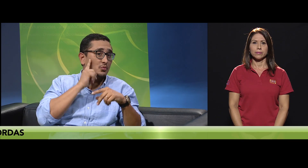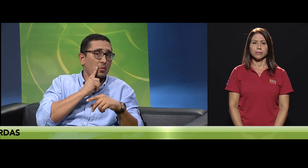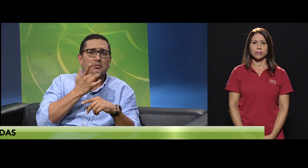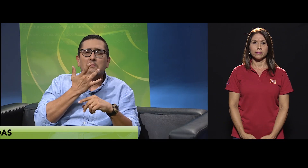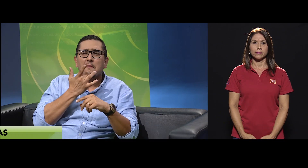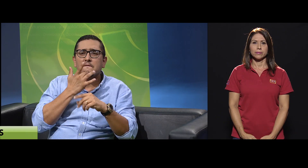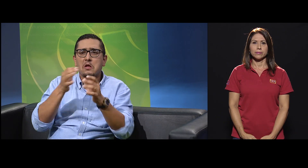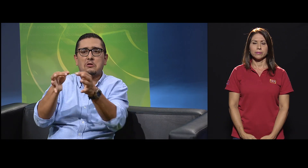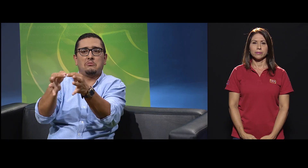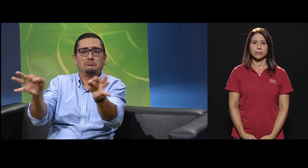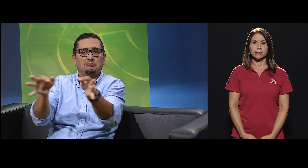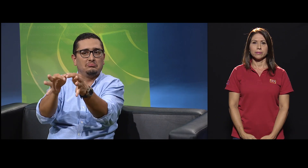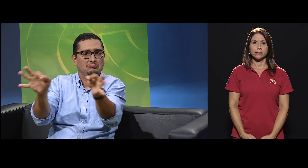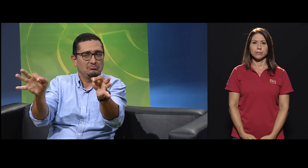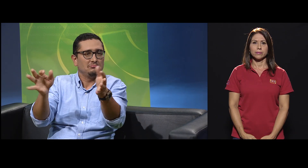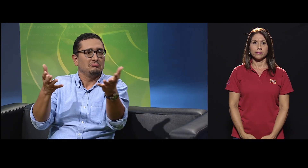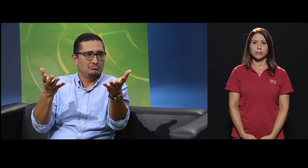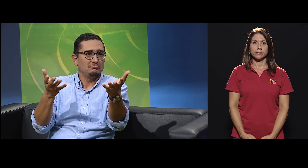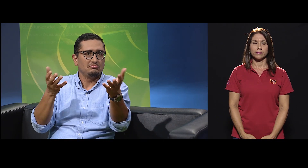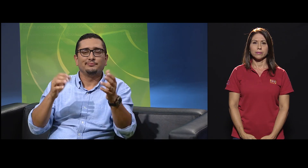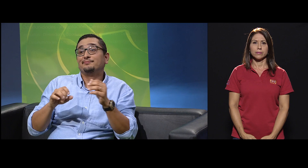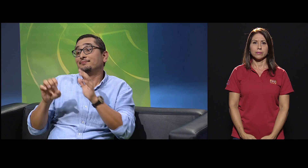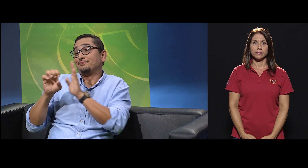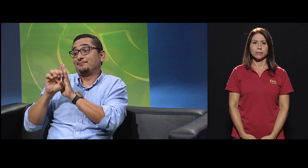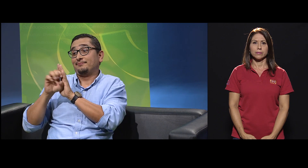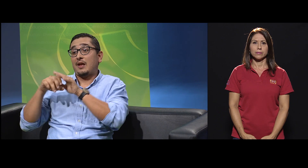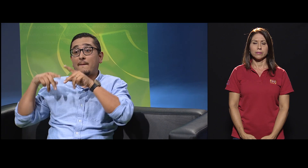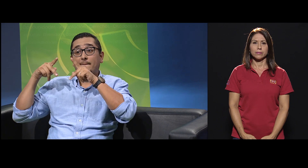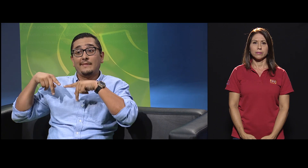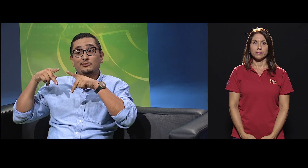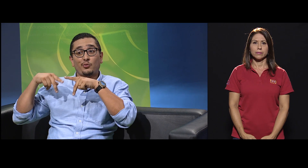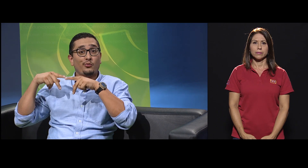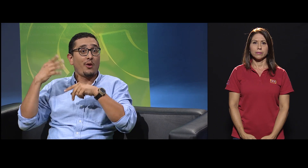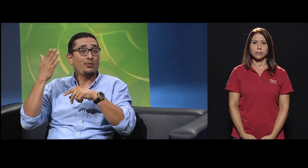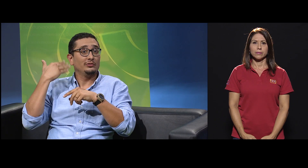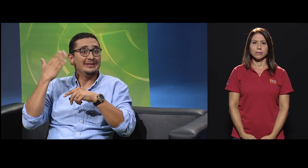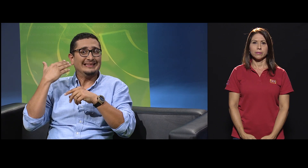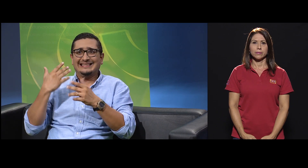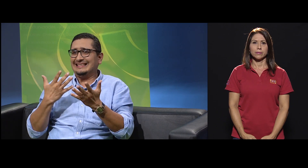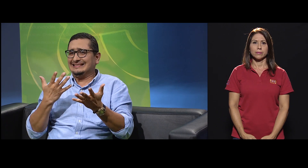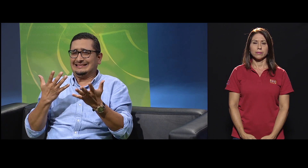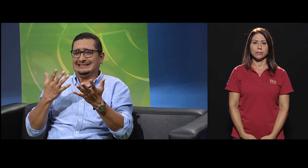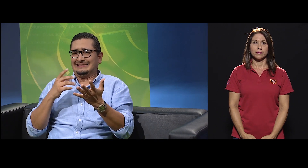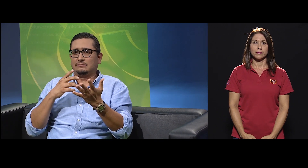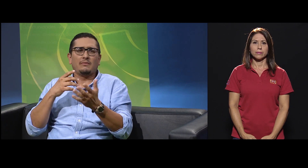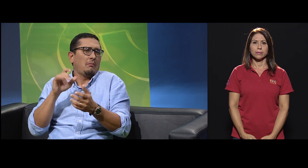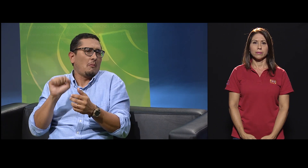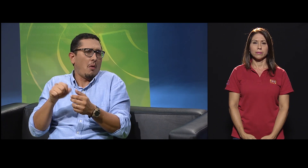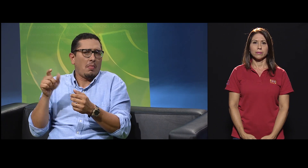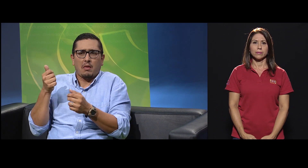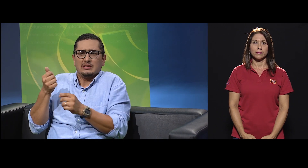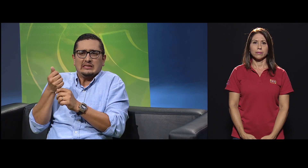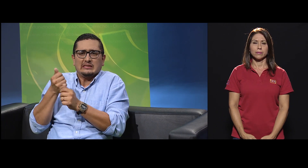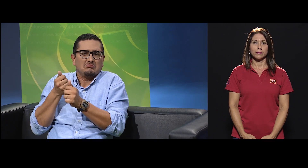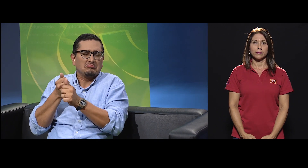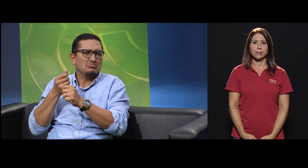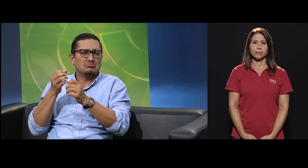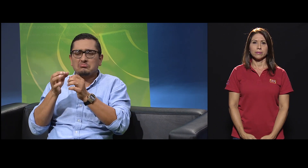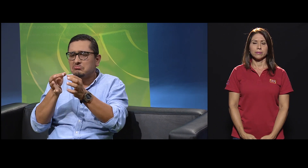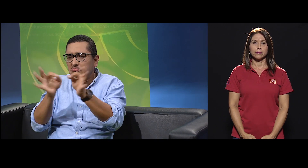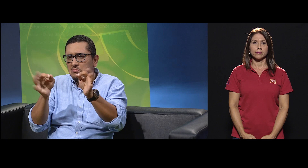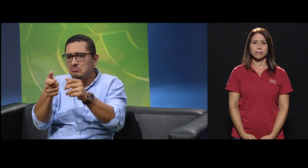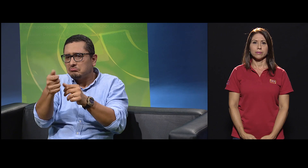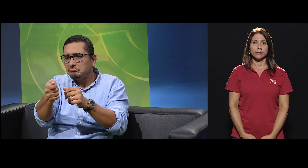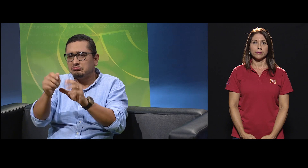interpretación lesco. Hay personas sordas que prefieren los subtítulos y, bueno, por ejemplo, hay personas oyentes que se les dificulta